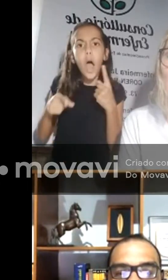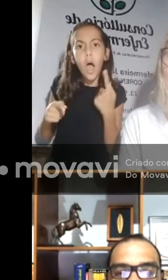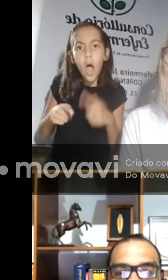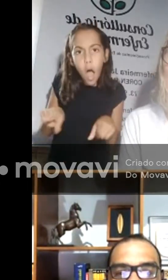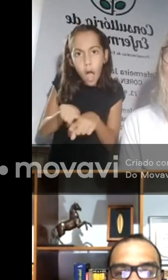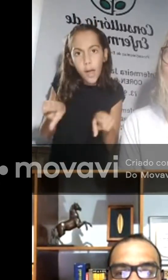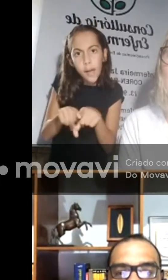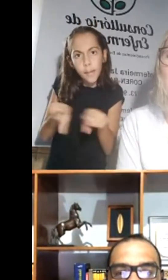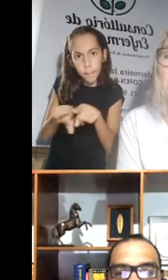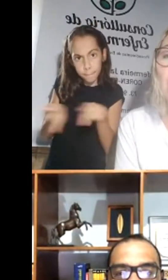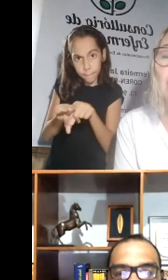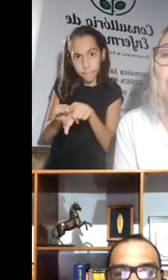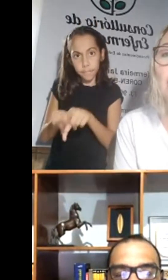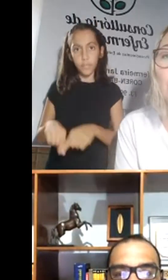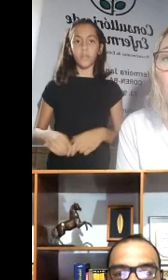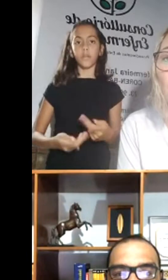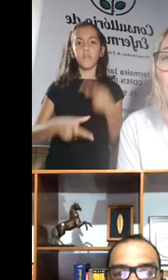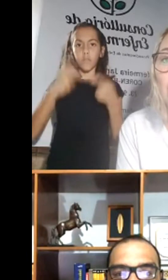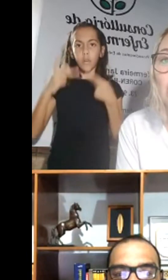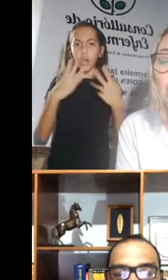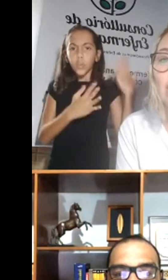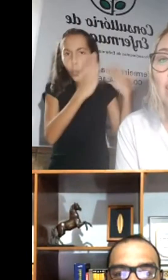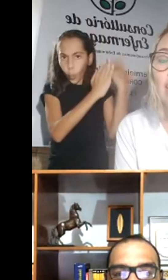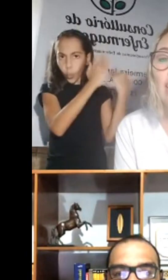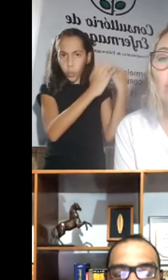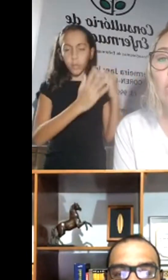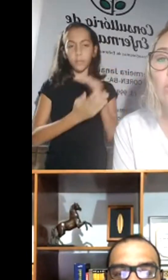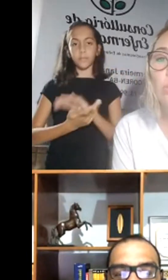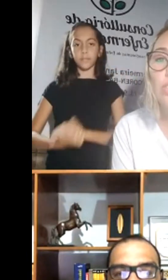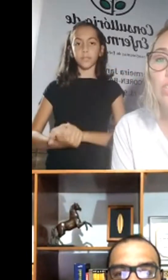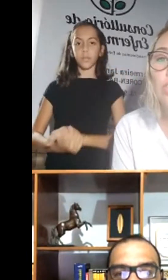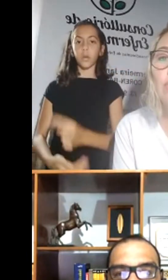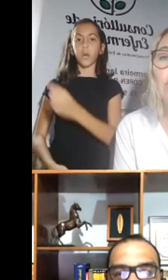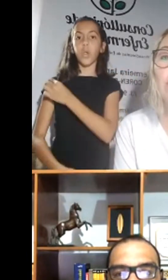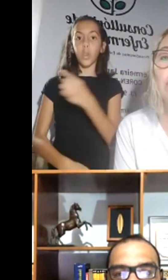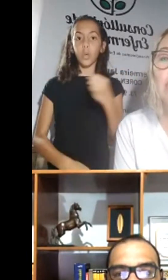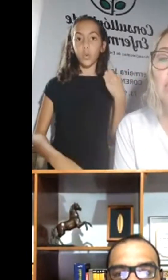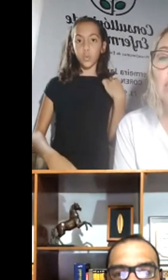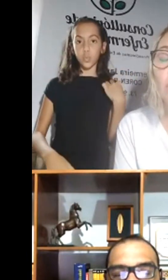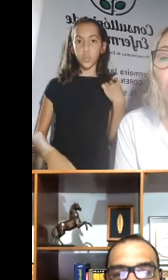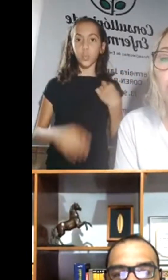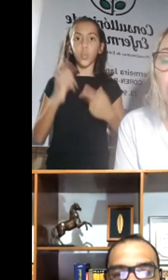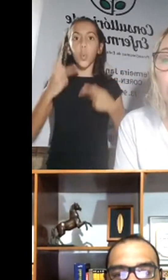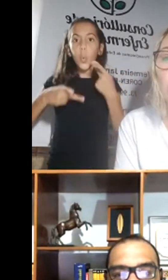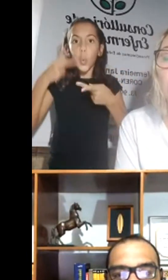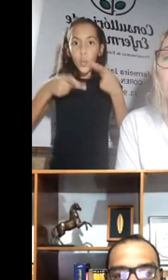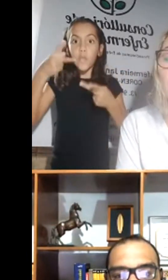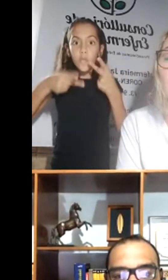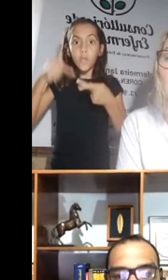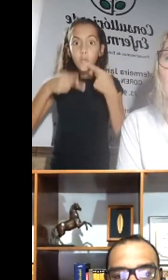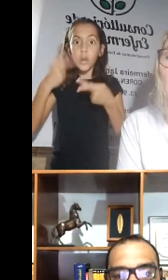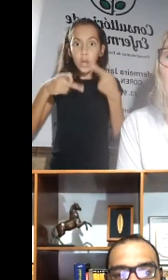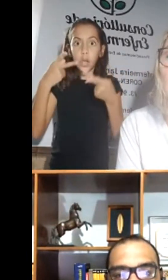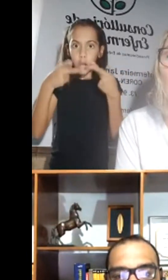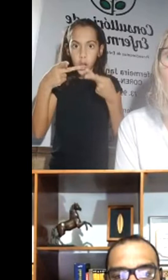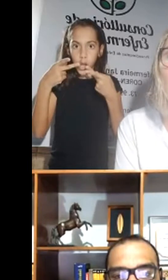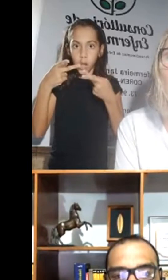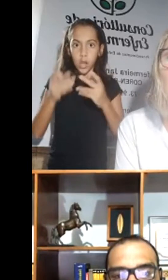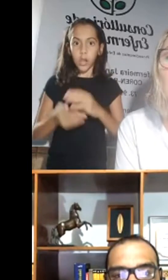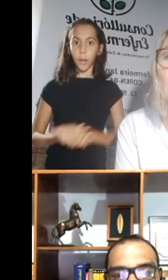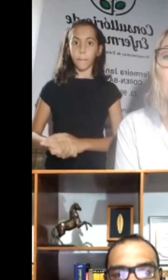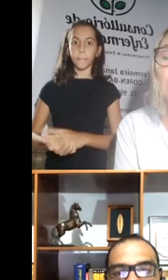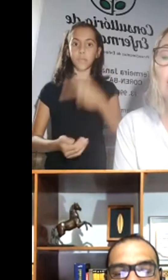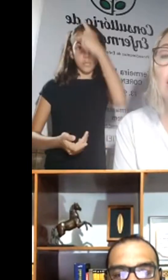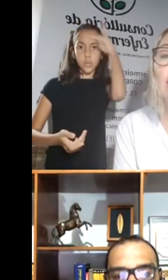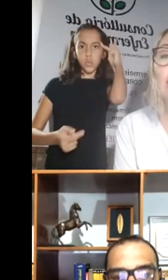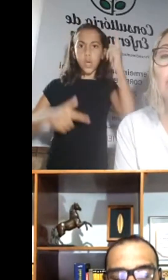página. Como eu estava falando anteriormente, o nosso objetivo é de estar fazendo esse convite aos profissionais da área da